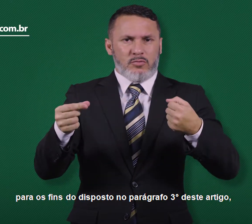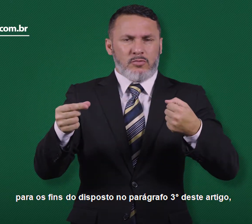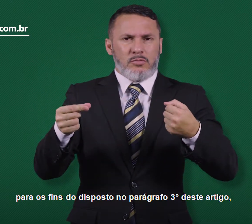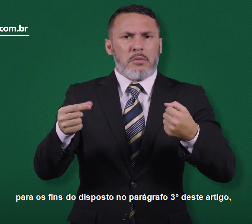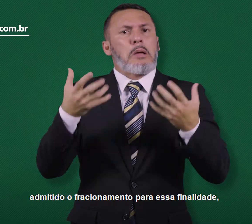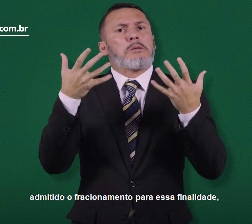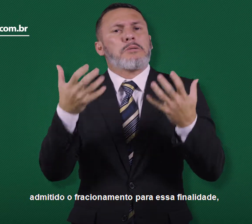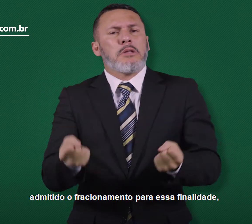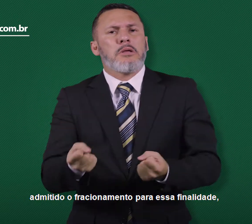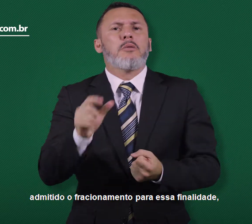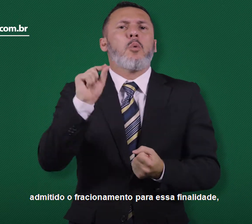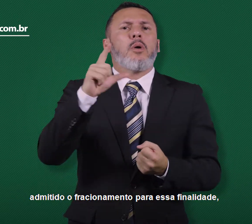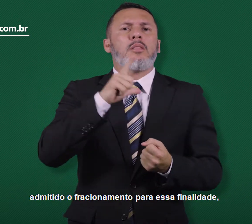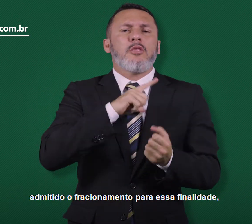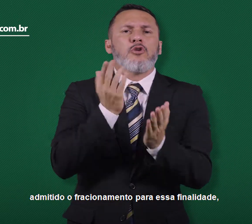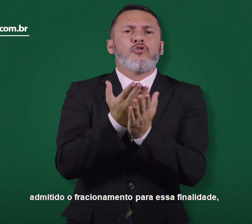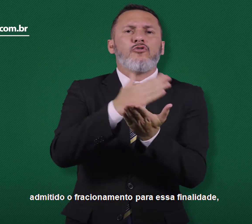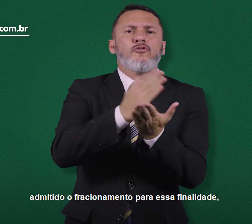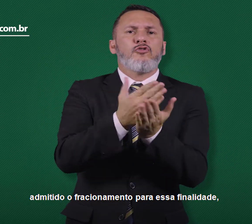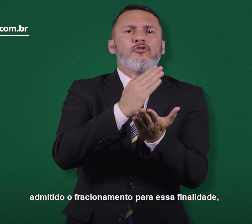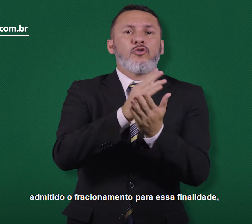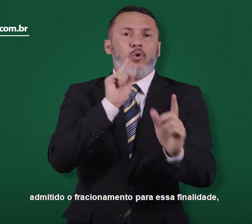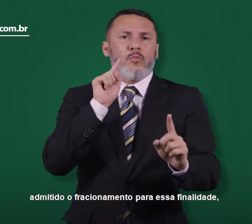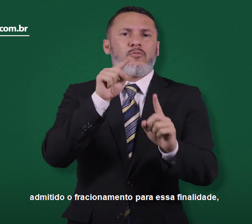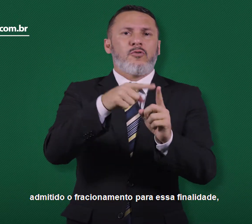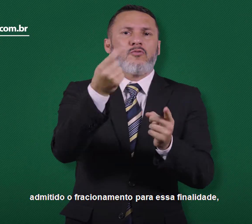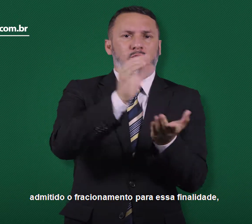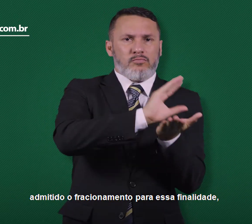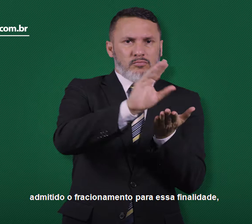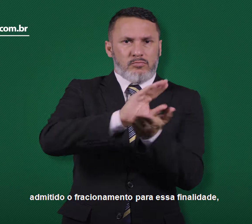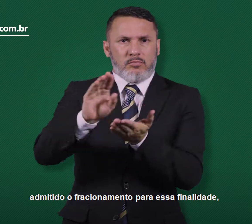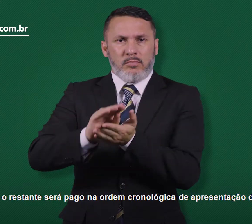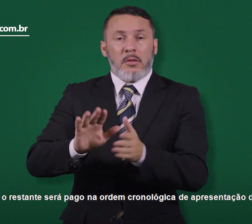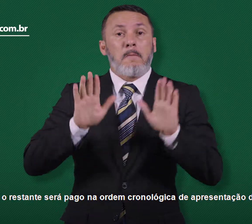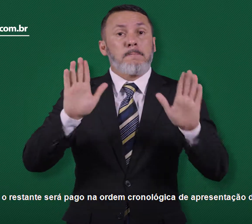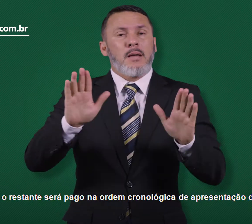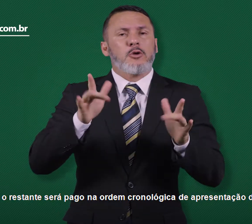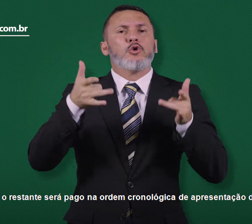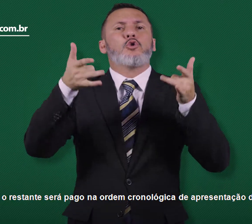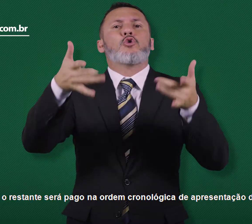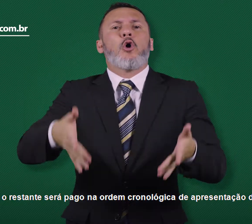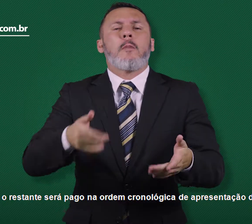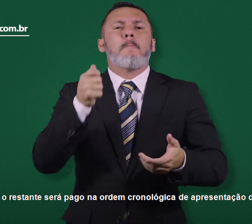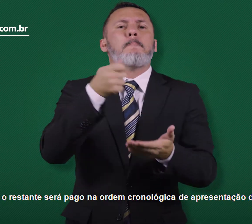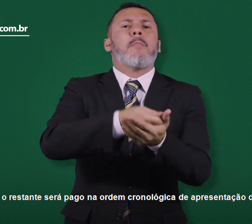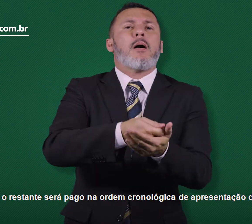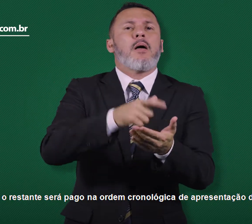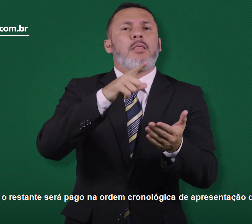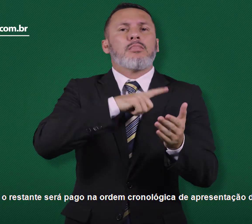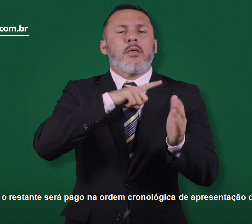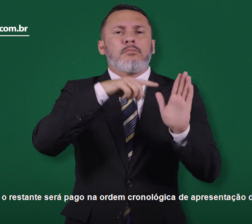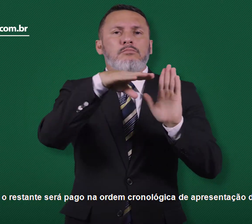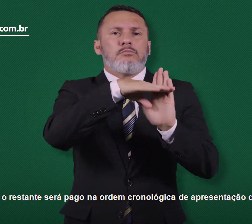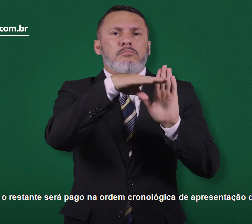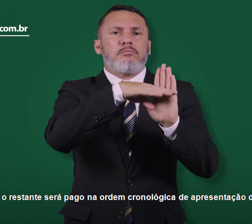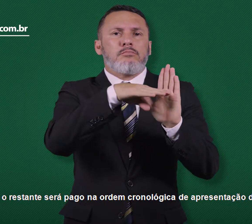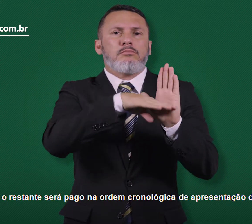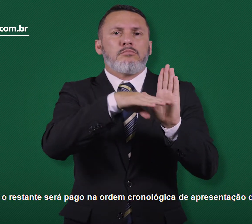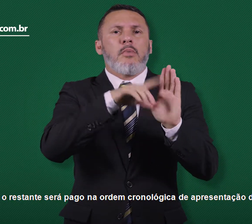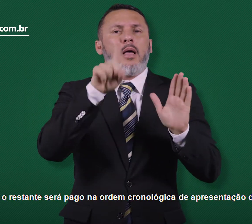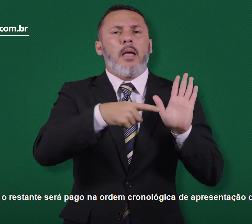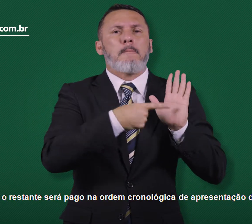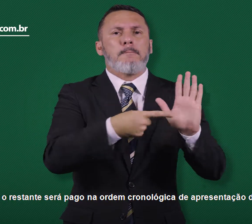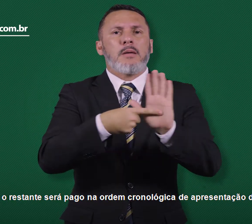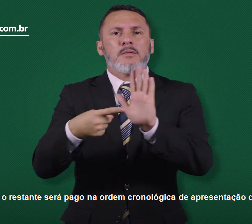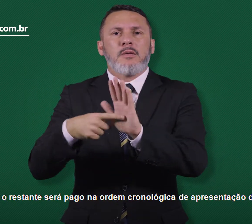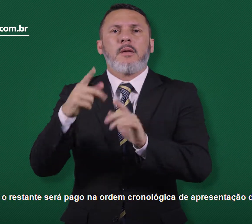deste artigo, admitido o fracionamento para essa finalidade, sendo que o restante será pago na ordem